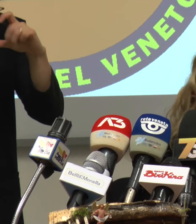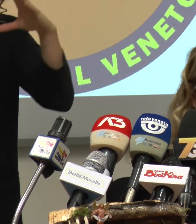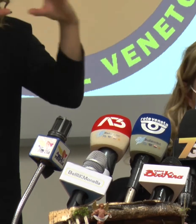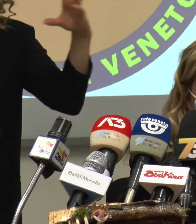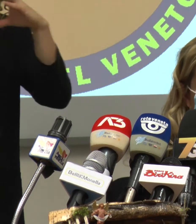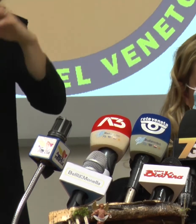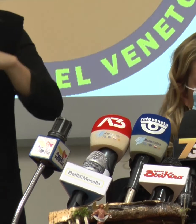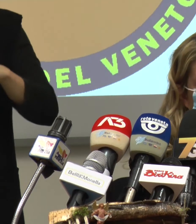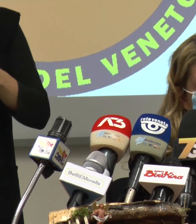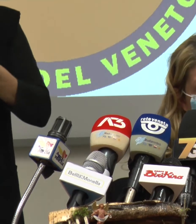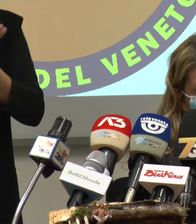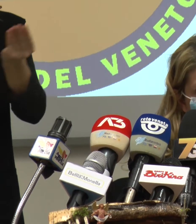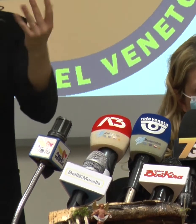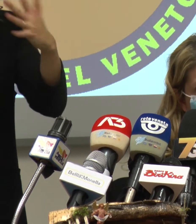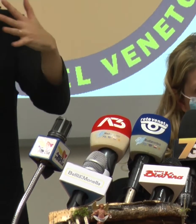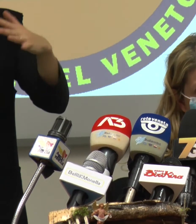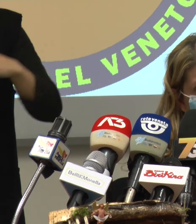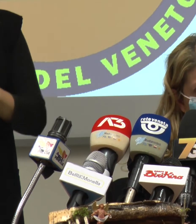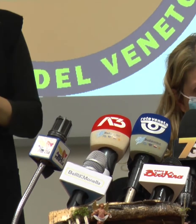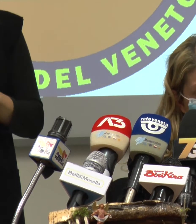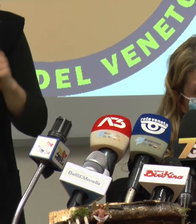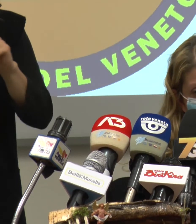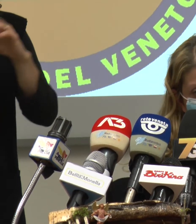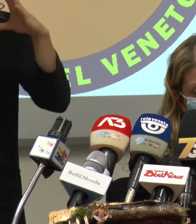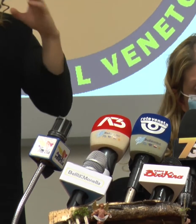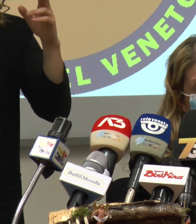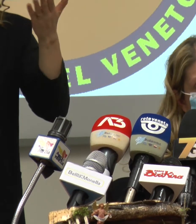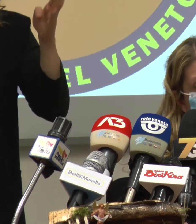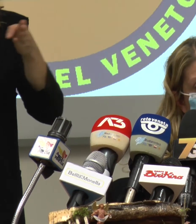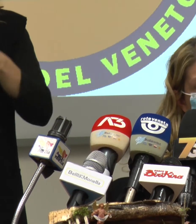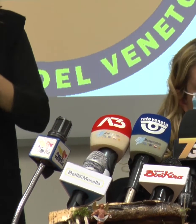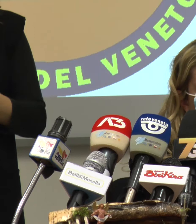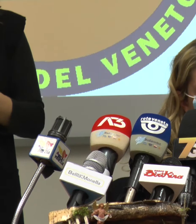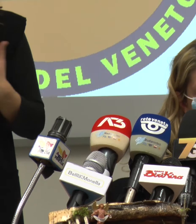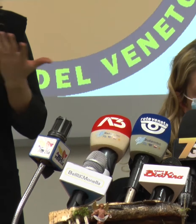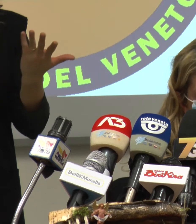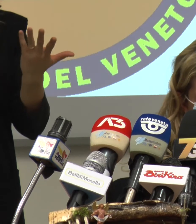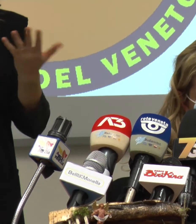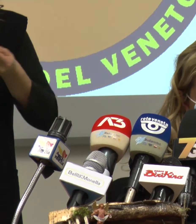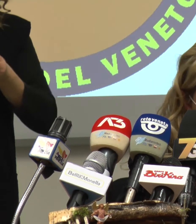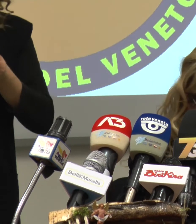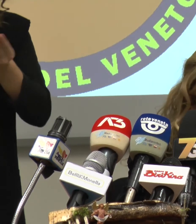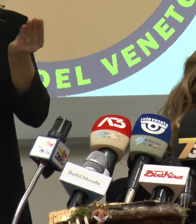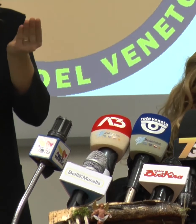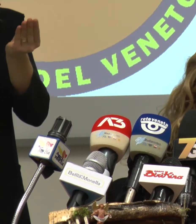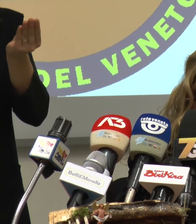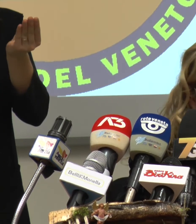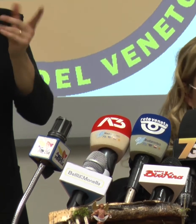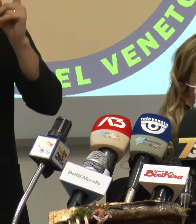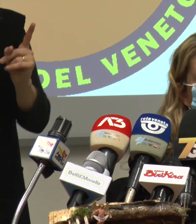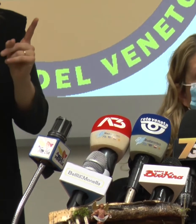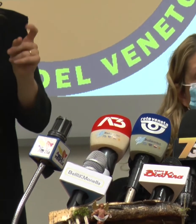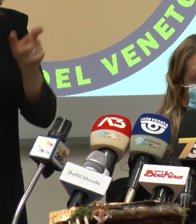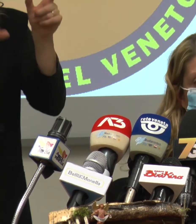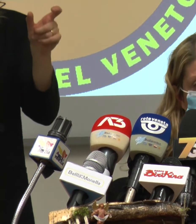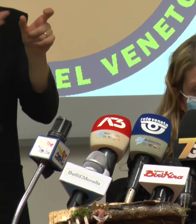aziende ULSS e per le aziende ospedaliere, facendo naturalmente una distribuzione pari al bacino di